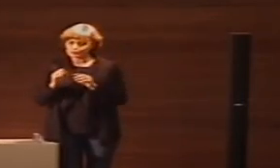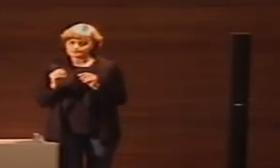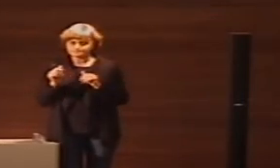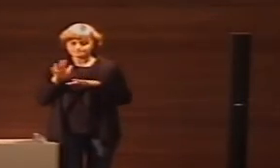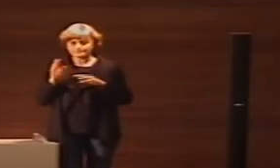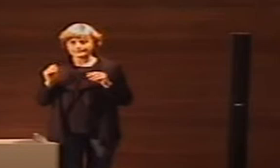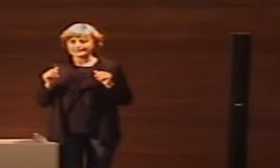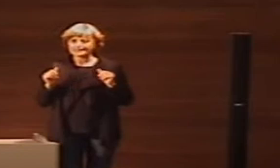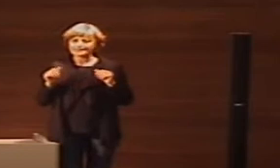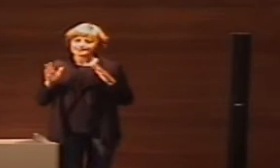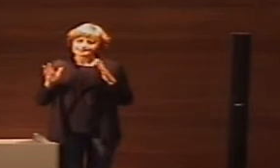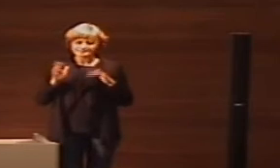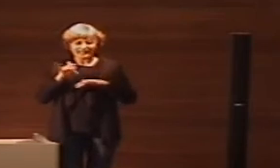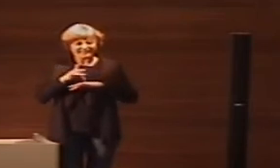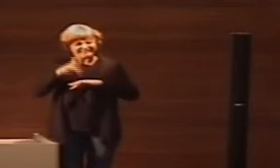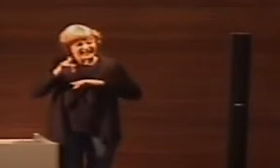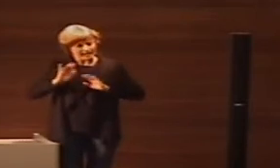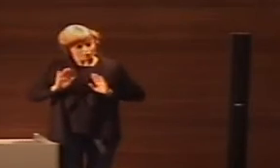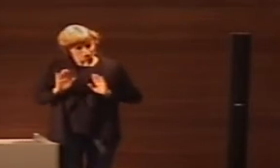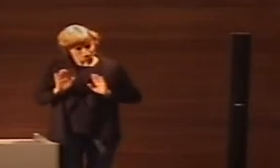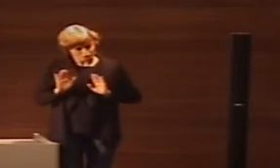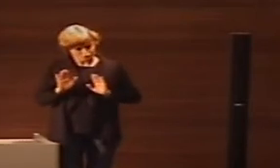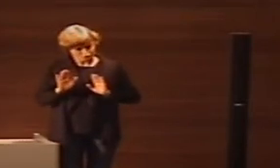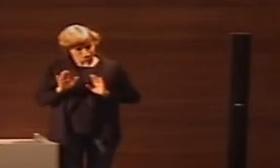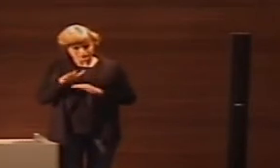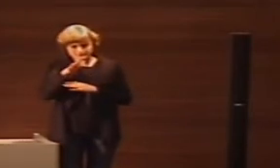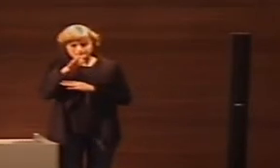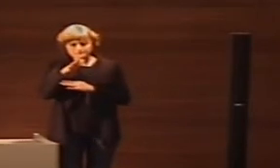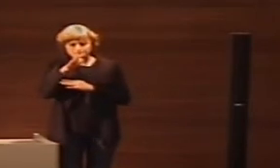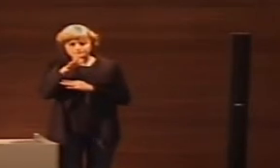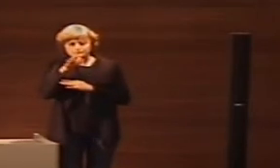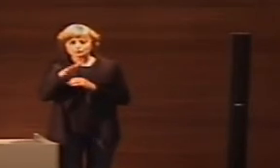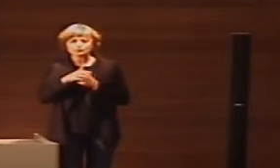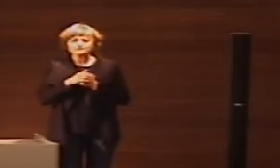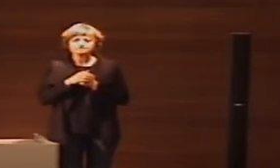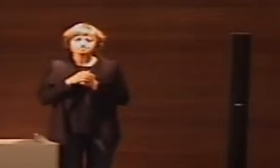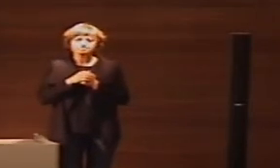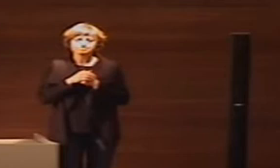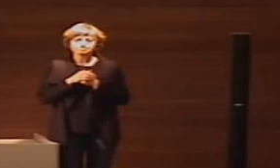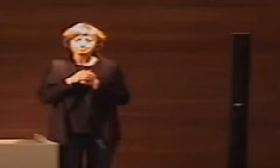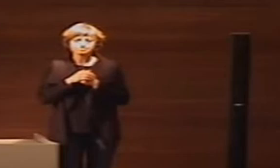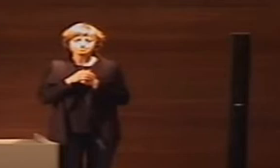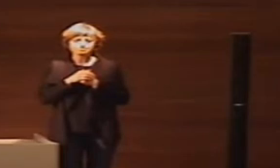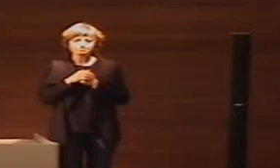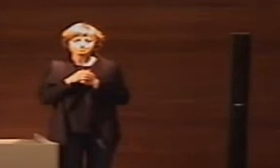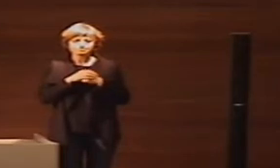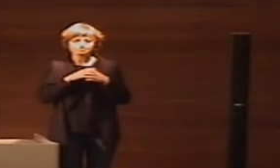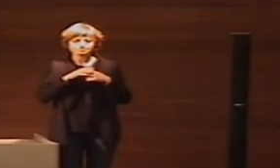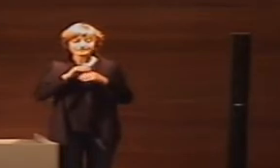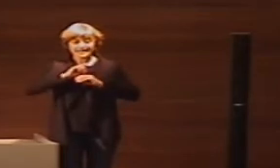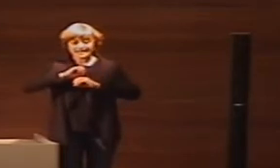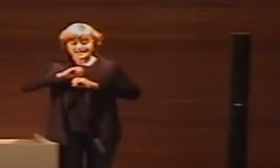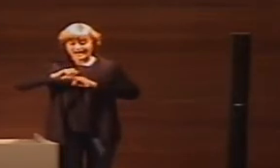hay que cogerlo un poco con cautela, porque cuando se miden las emisiones asociadas al sector